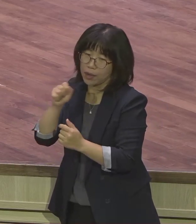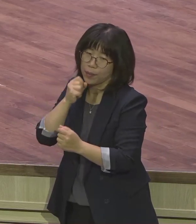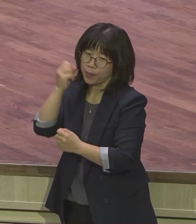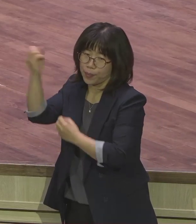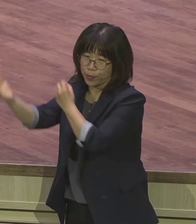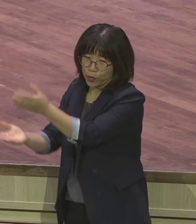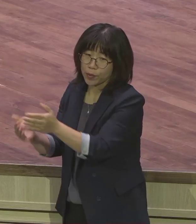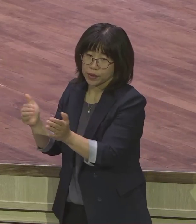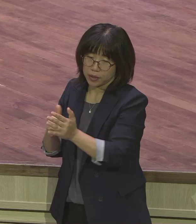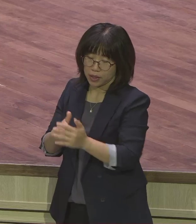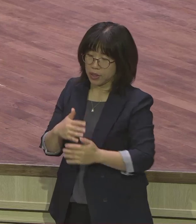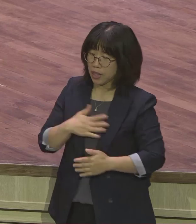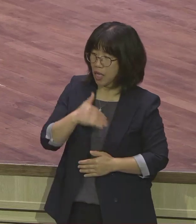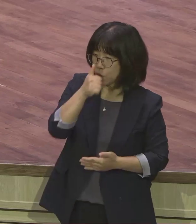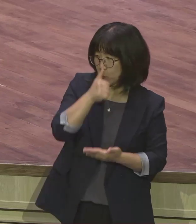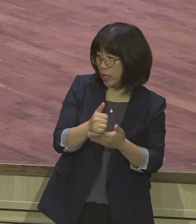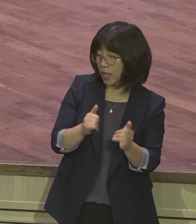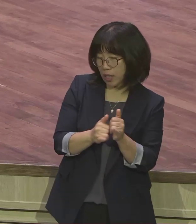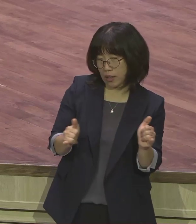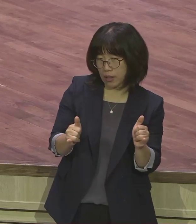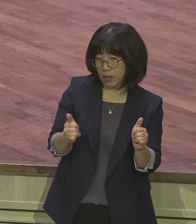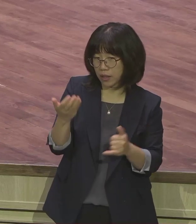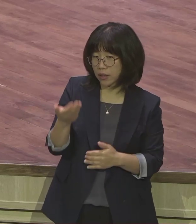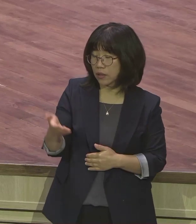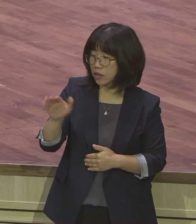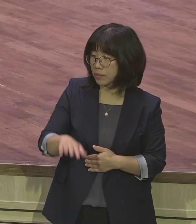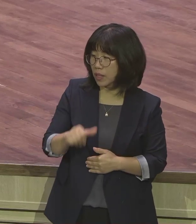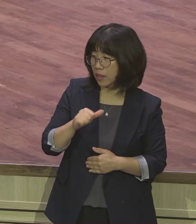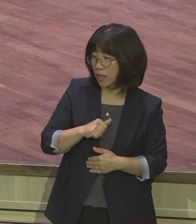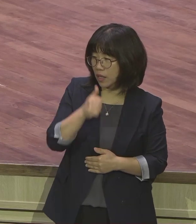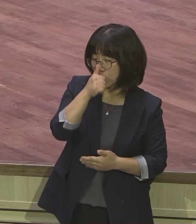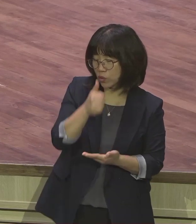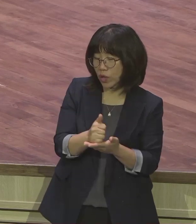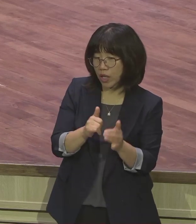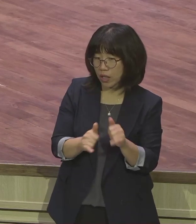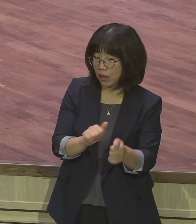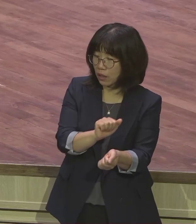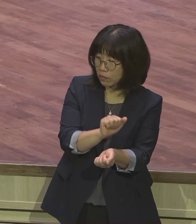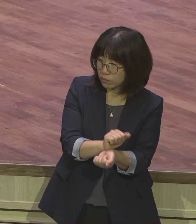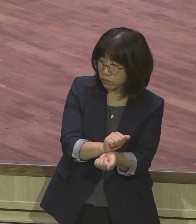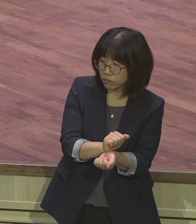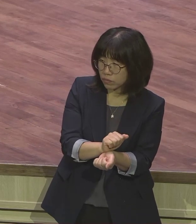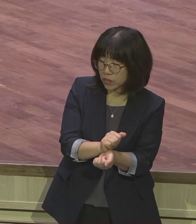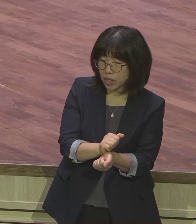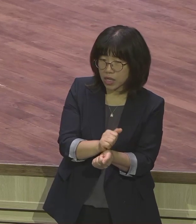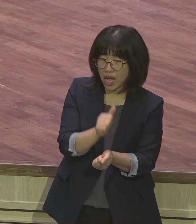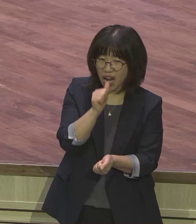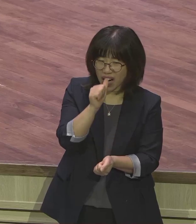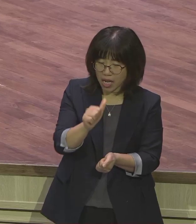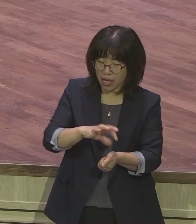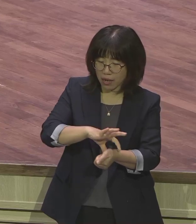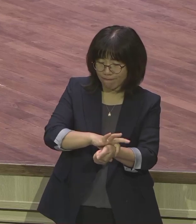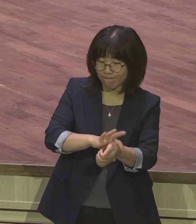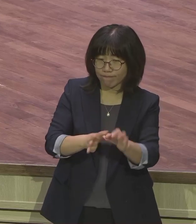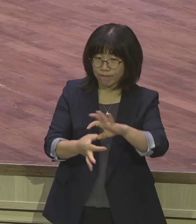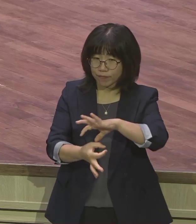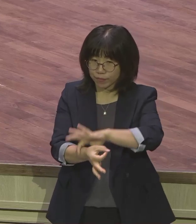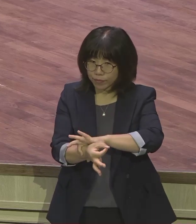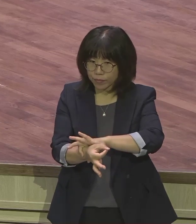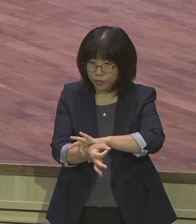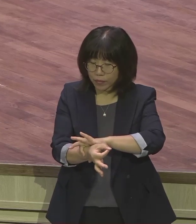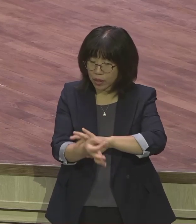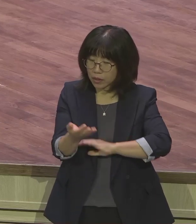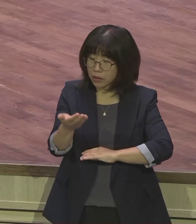수준에 쇄고랑을 차고 결박된 수준에서